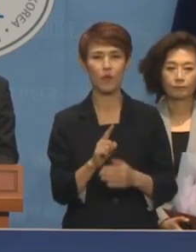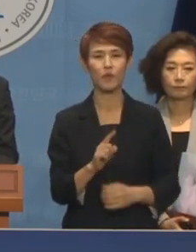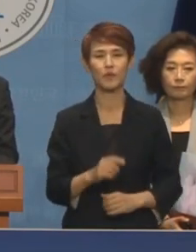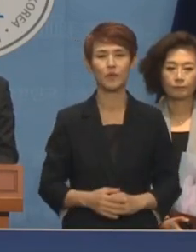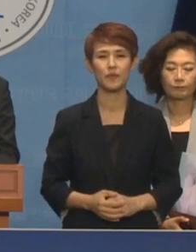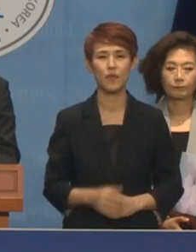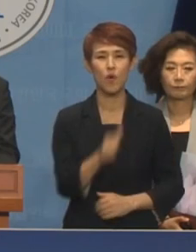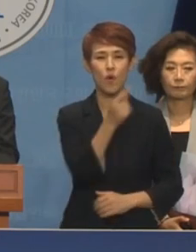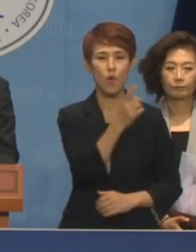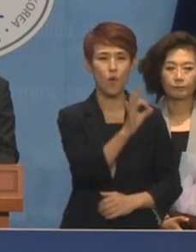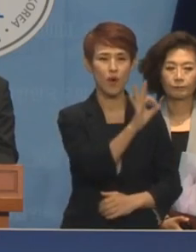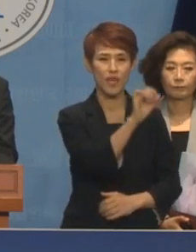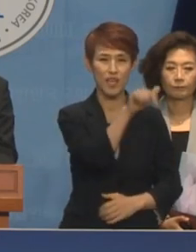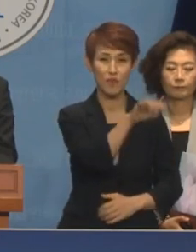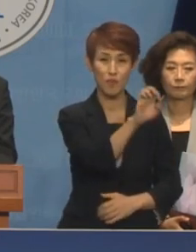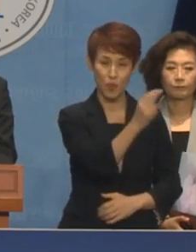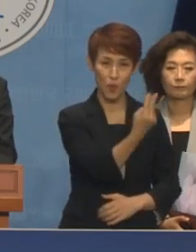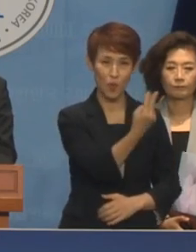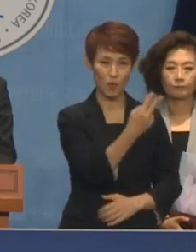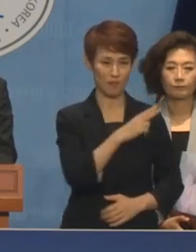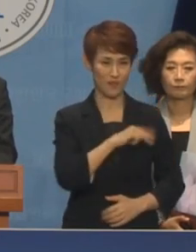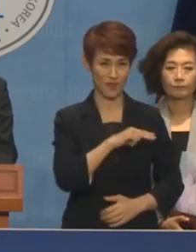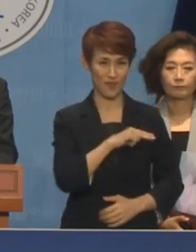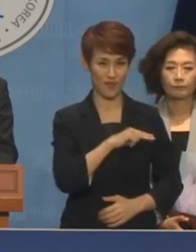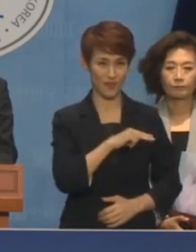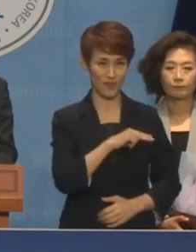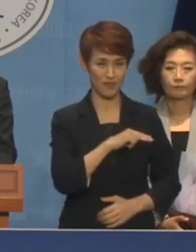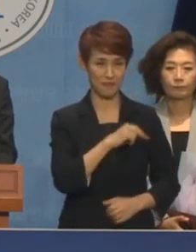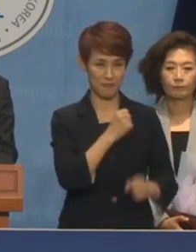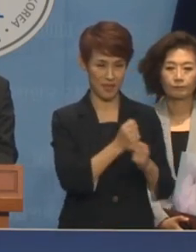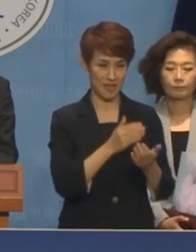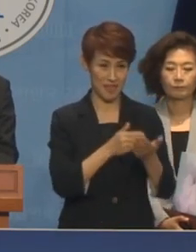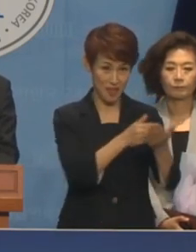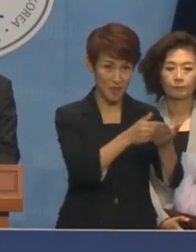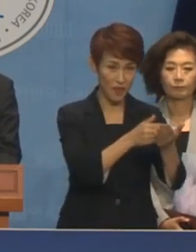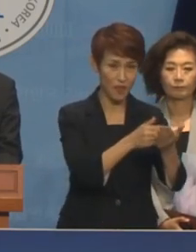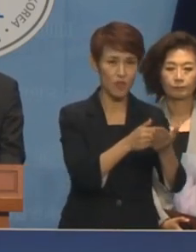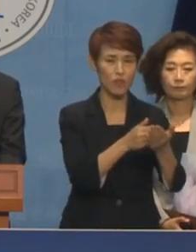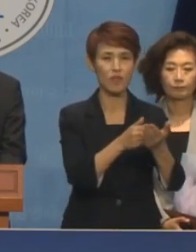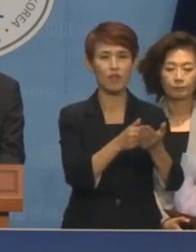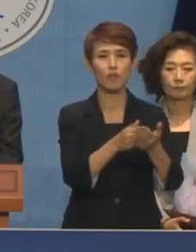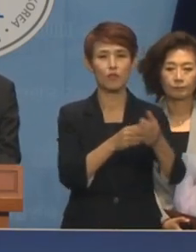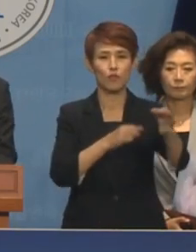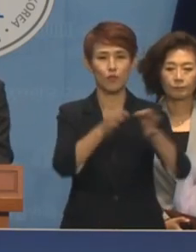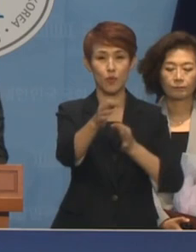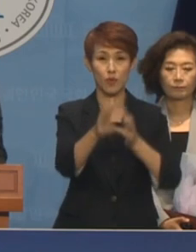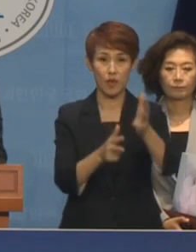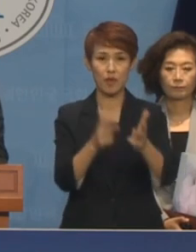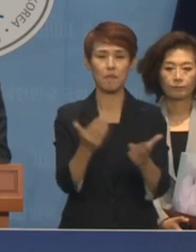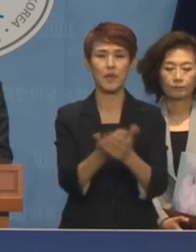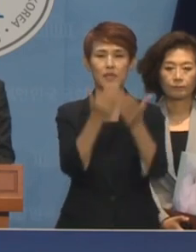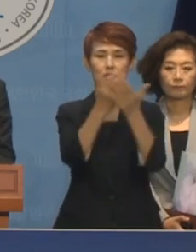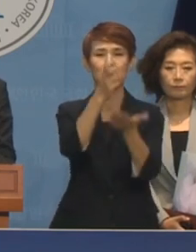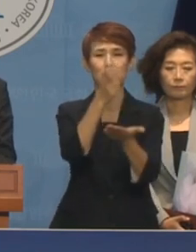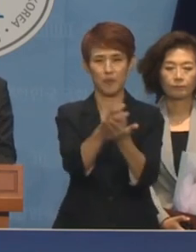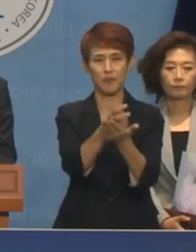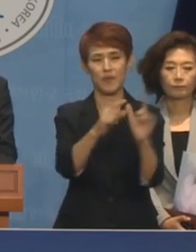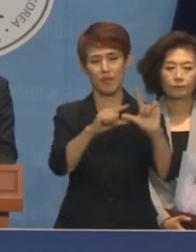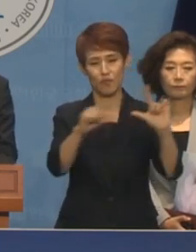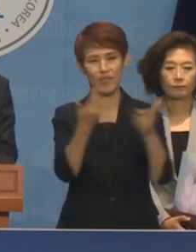국회 홍익표 전 더불어민주당 원내대표께서 발의하신 유통산업발전법 일부 개정